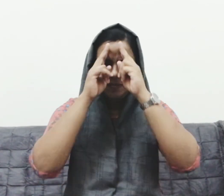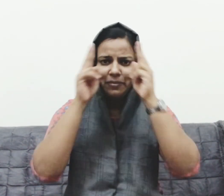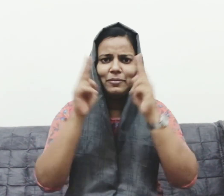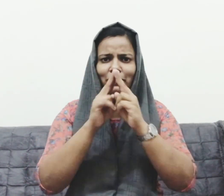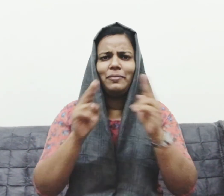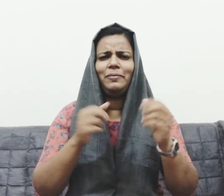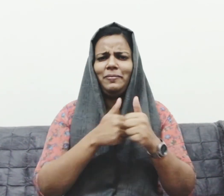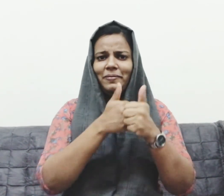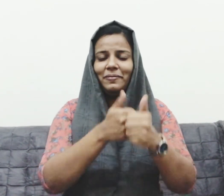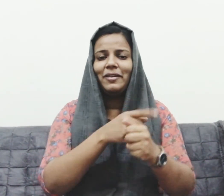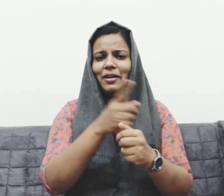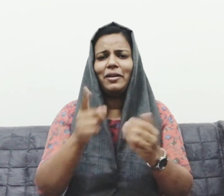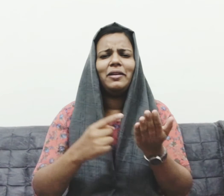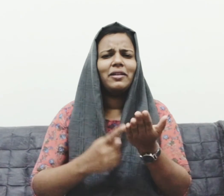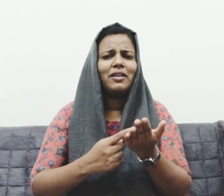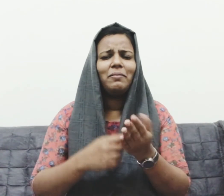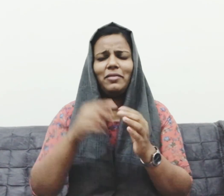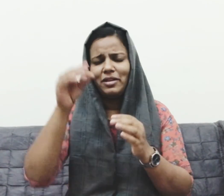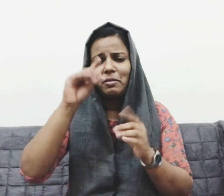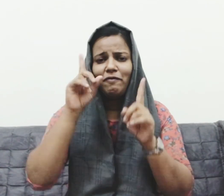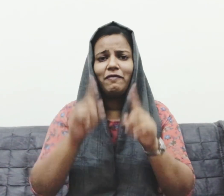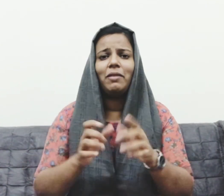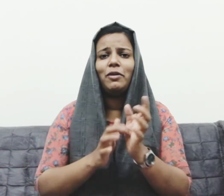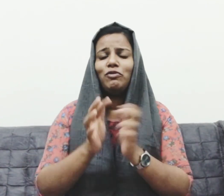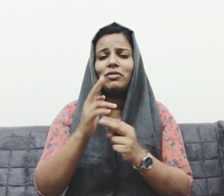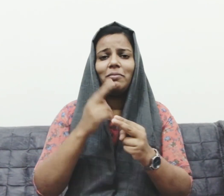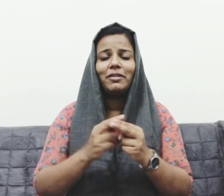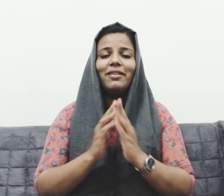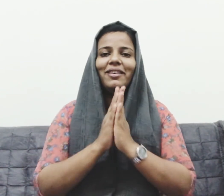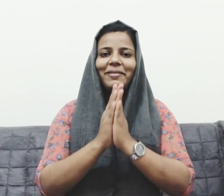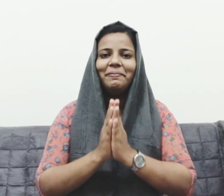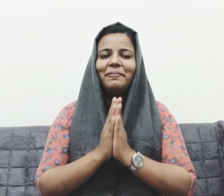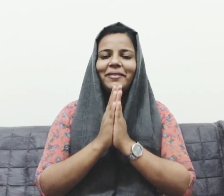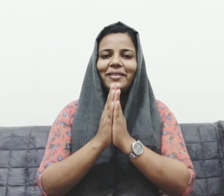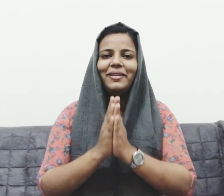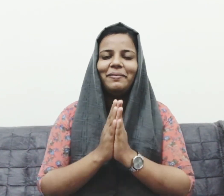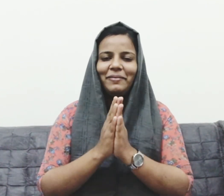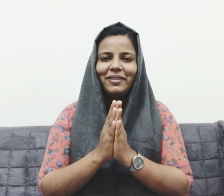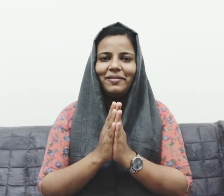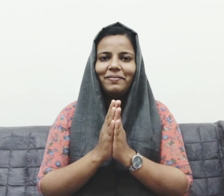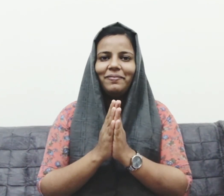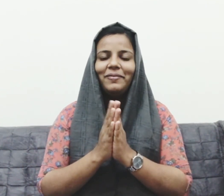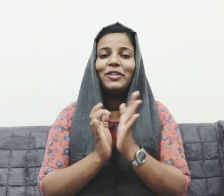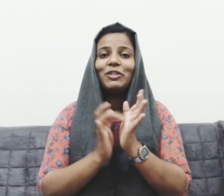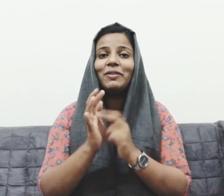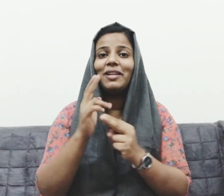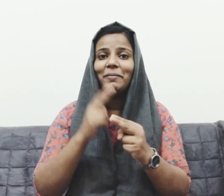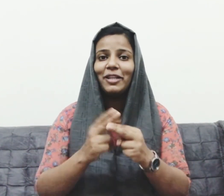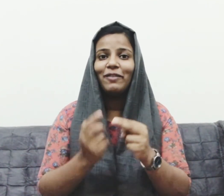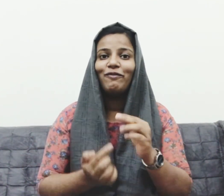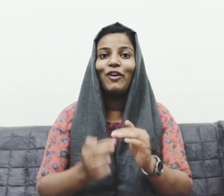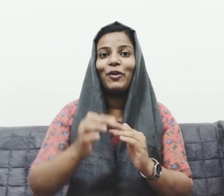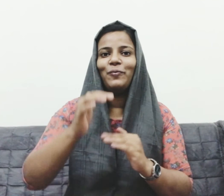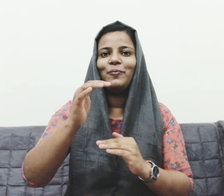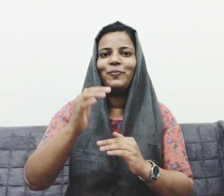സമാധാനമായി ഇരുപ്പാൻ അങ്ങ് ഞങ്ങൾക്ക് കൃപ ചെയ്യണം. യേശു ക്രിസ്തുവിൻ നാമത്തിൽ തന്നെ ആമേൻ, ആമേൻ, ആമേൻ. യേശു ക്രിസ്തുവിൻ്റെ നാമത്തിൽ നമ്മൾ